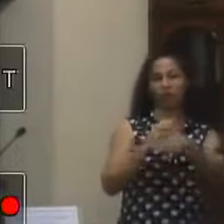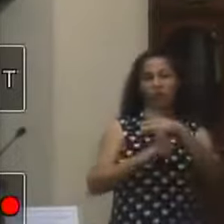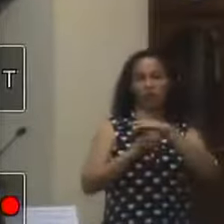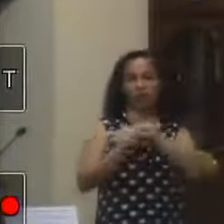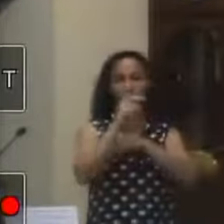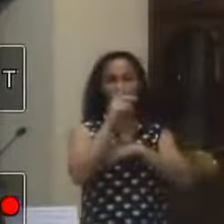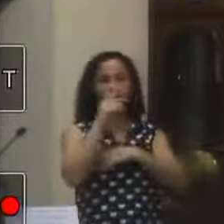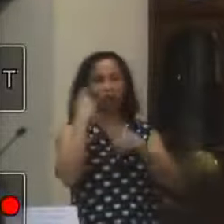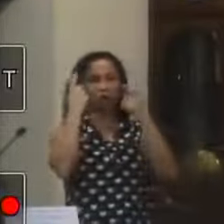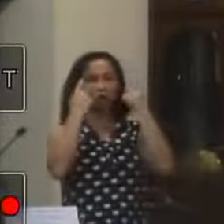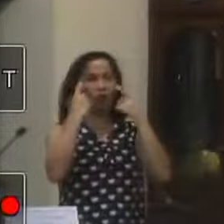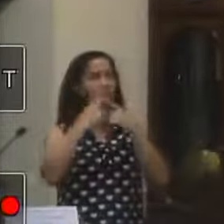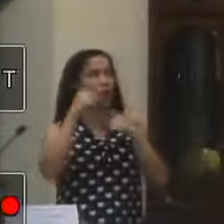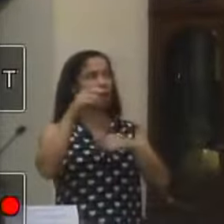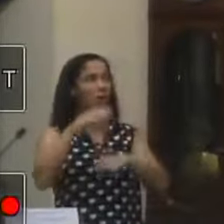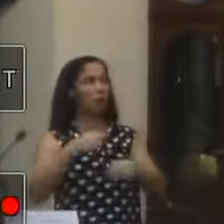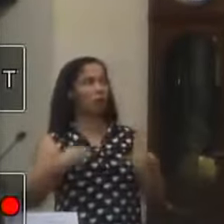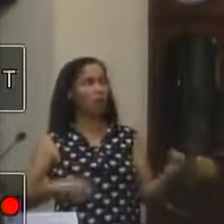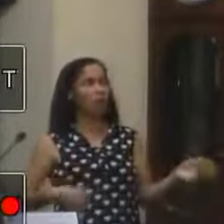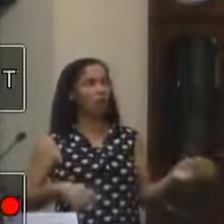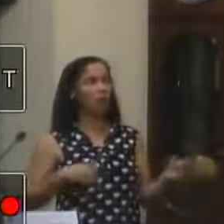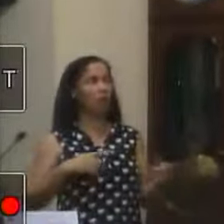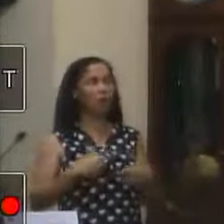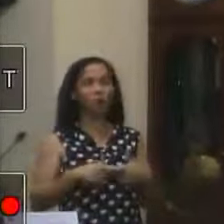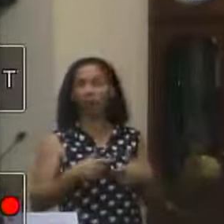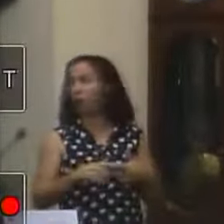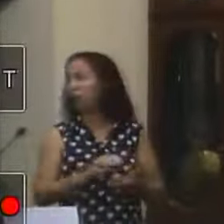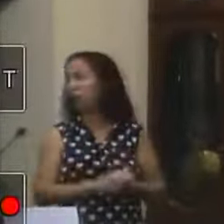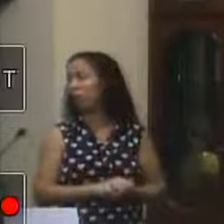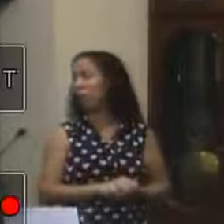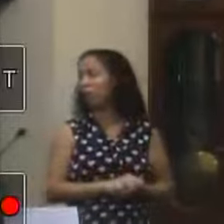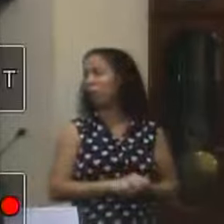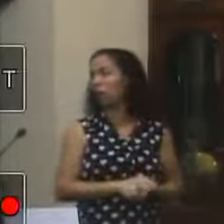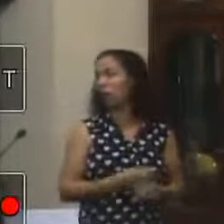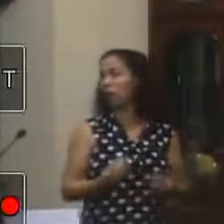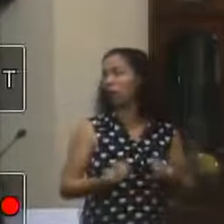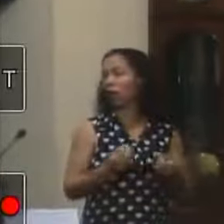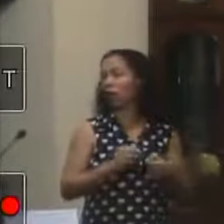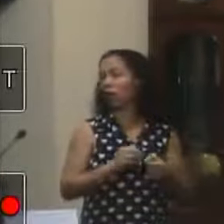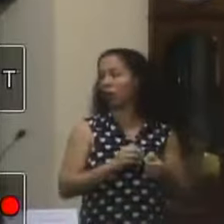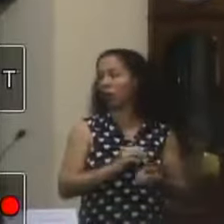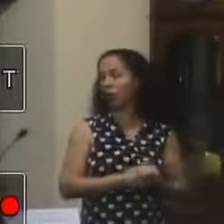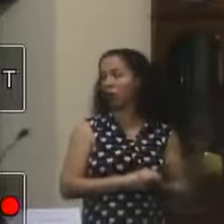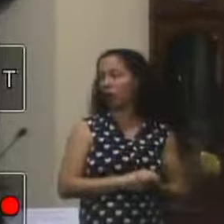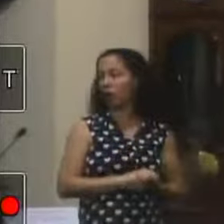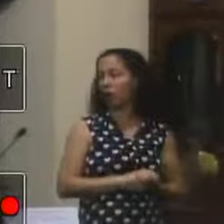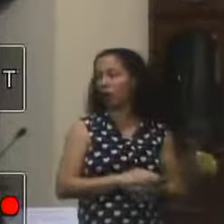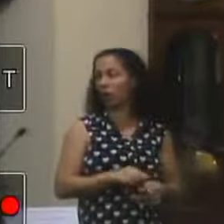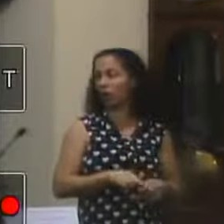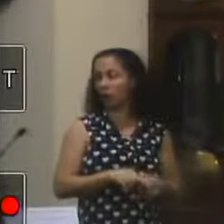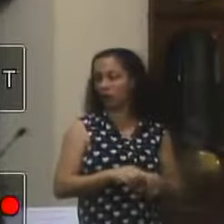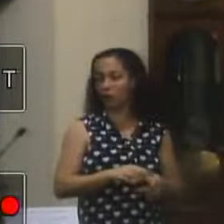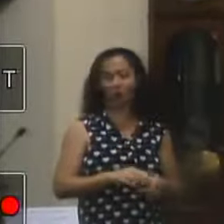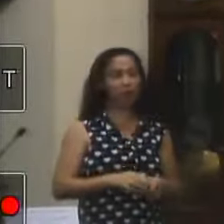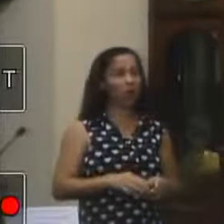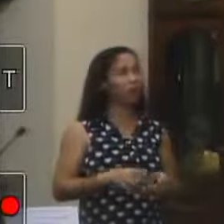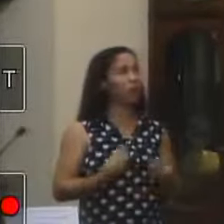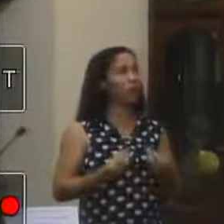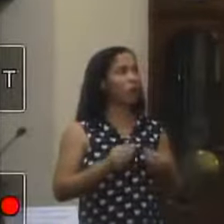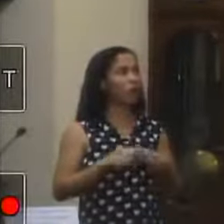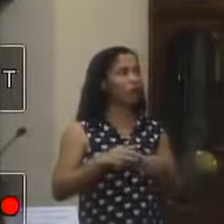Deide. Porque em conservatória deu muito problema. E eu fui lá falar com o César também, essa questão dos buracos. Passando pelo túnel, tem uma buraqueira,